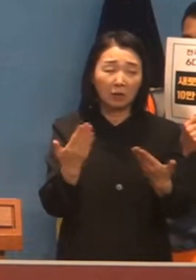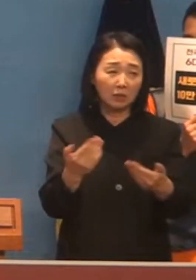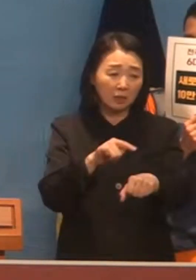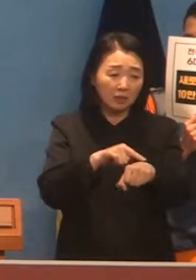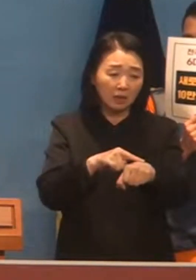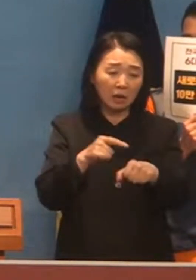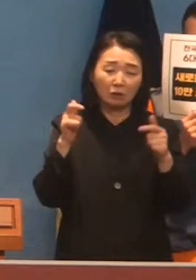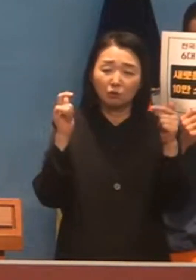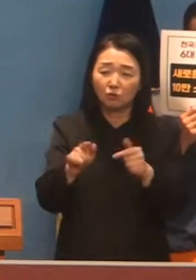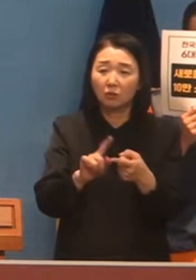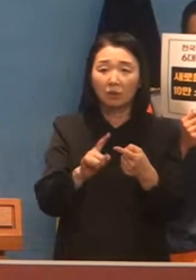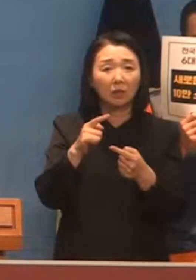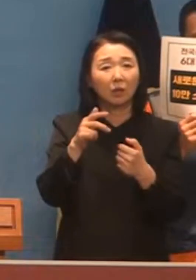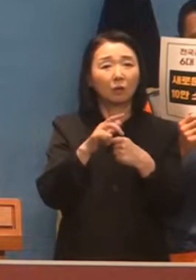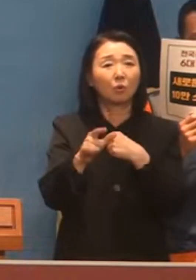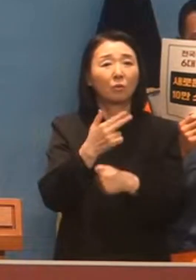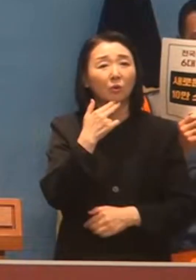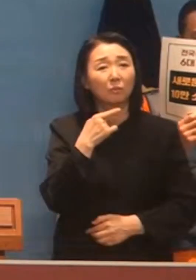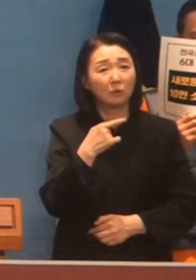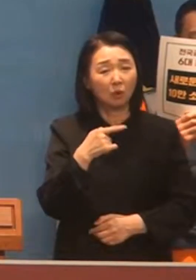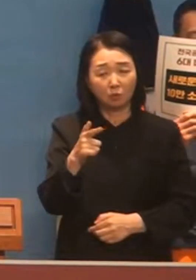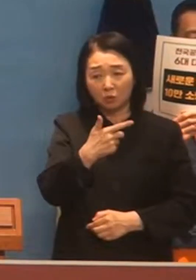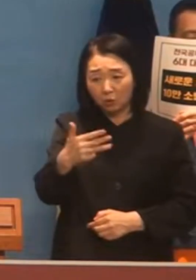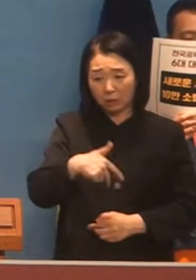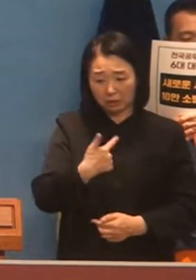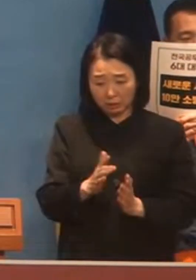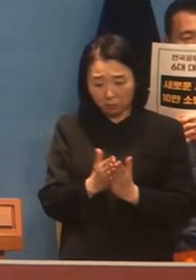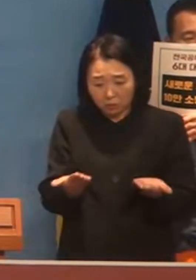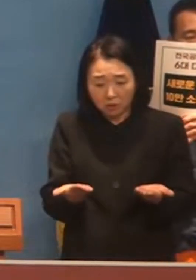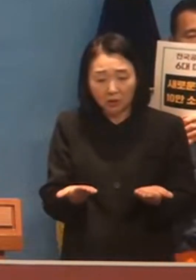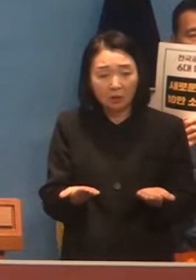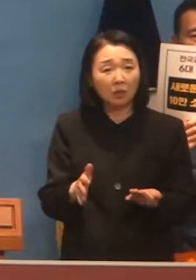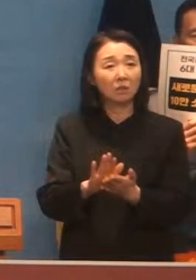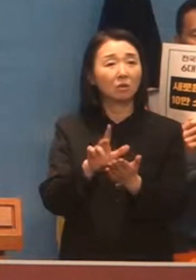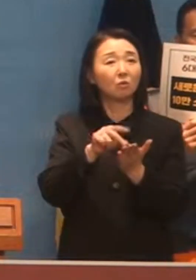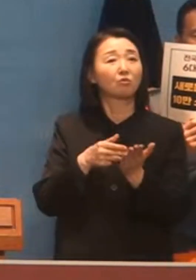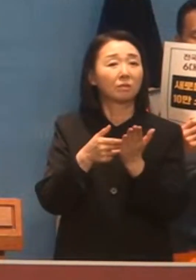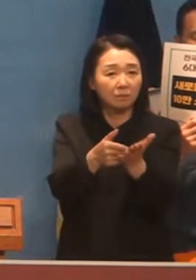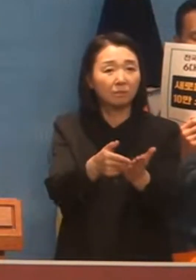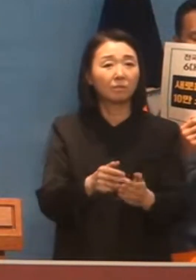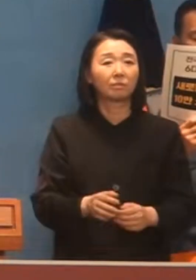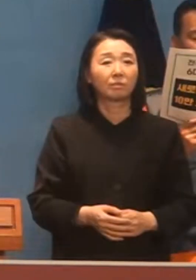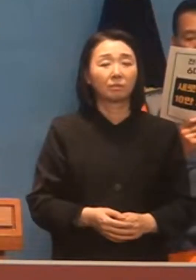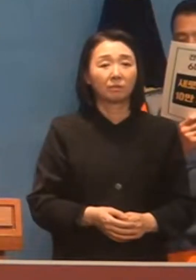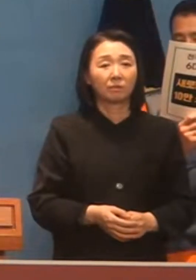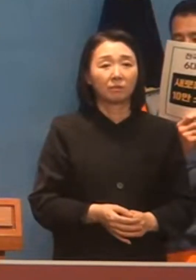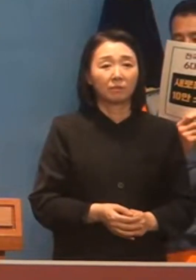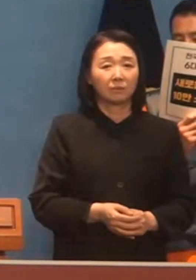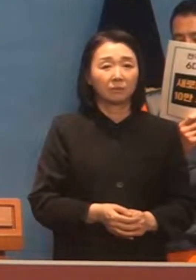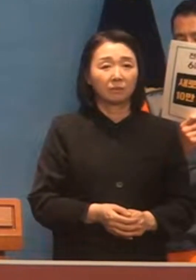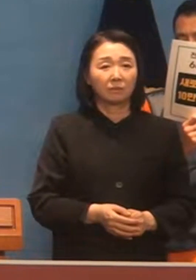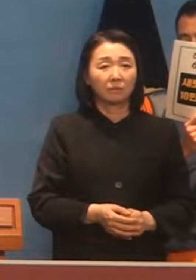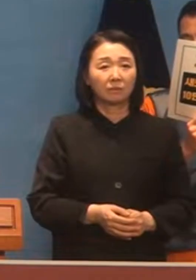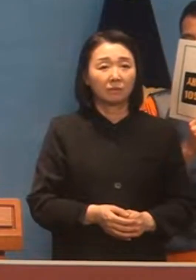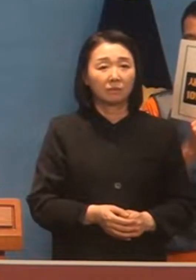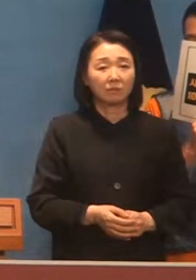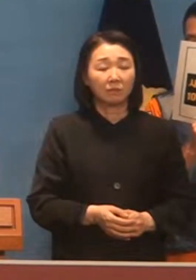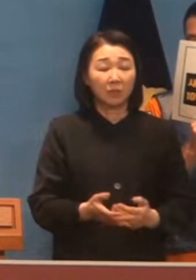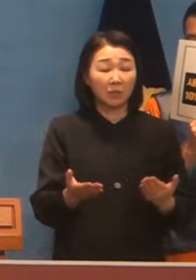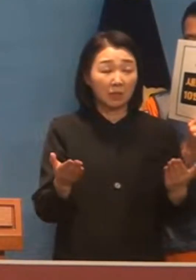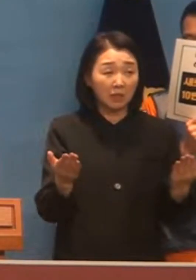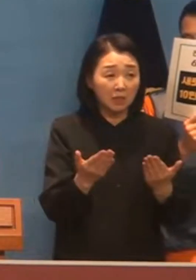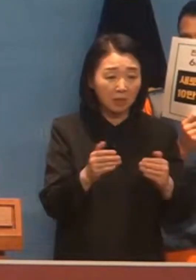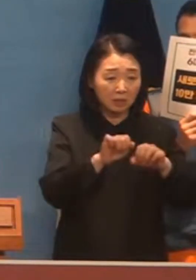대한 고민을 하고 있지 않으니 당사자인 소방공무원들이 직접 문제를 제기하는 것입니다. 비슷한 근무